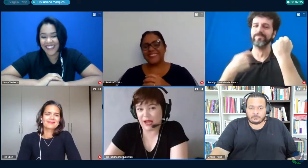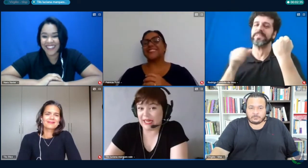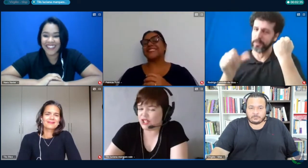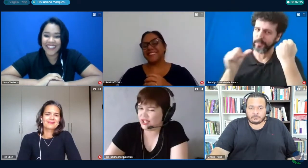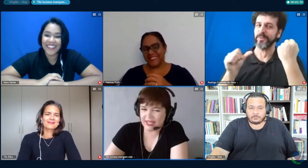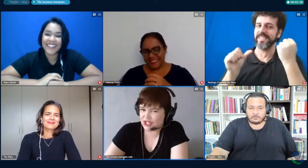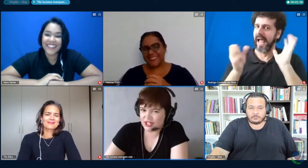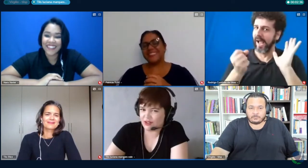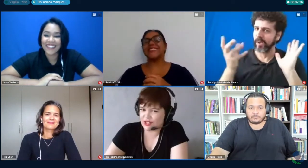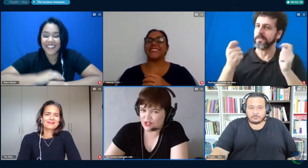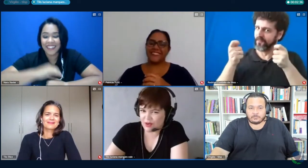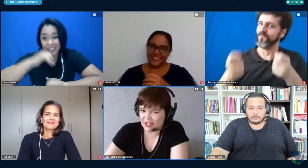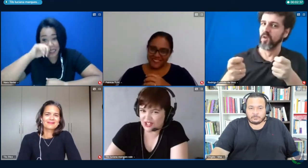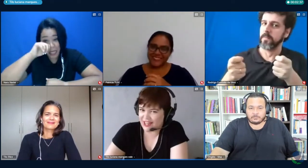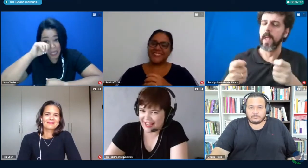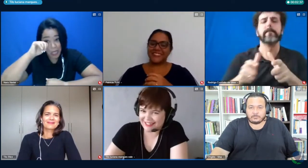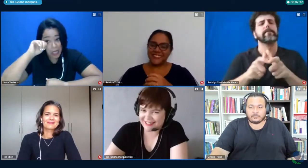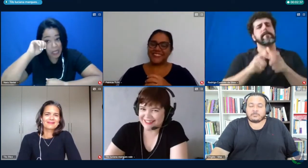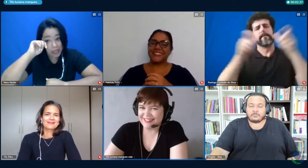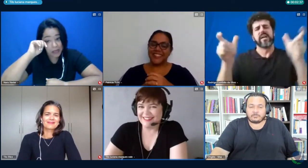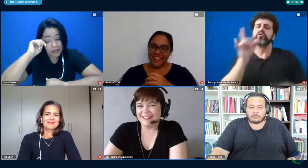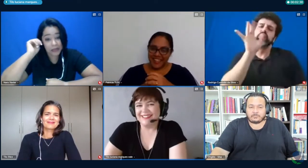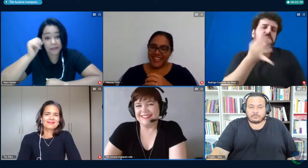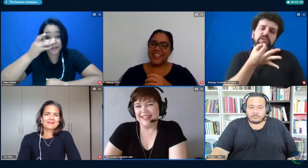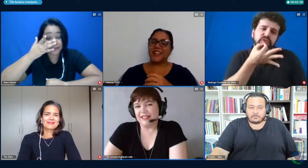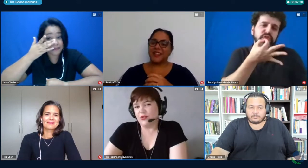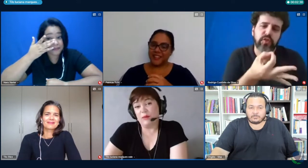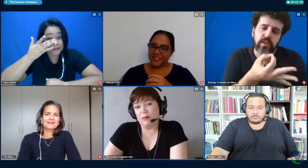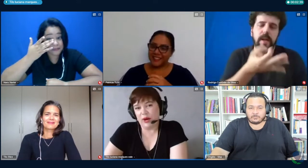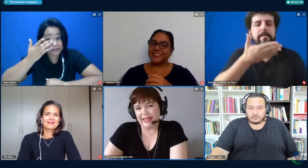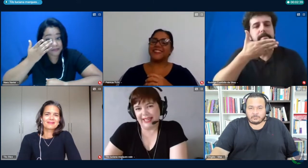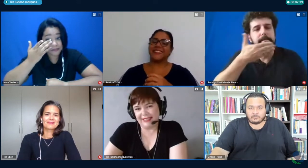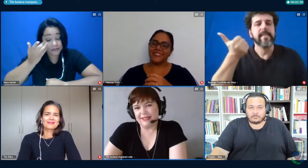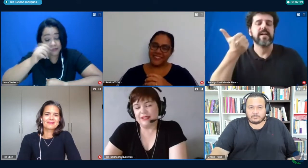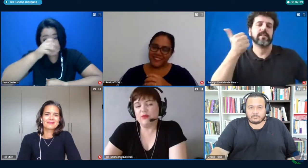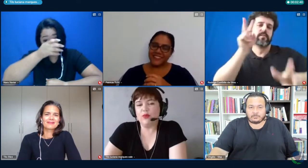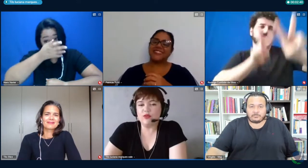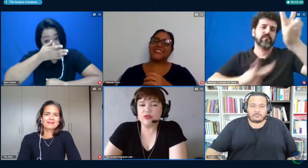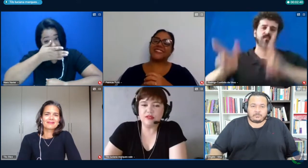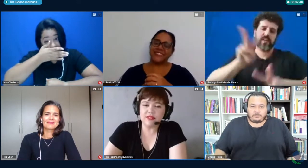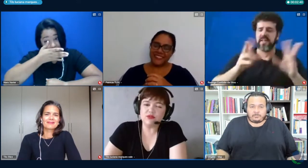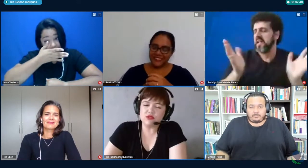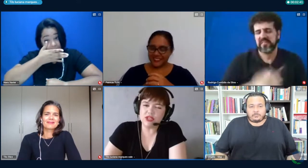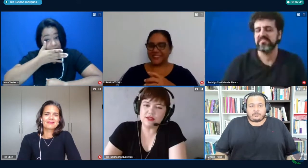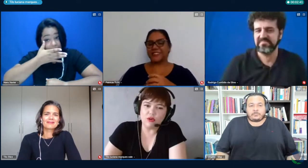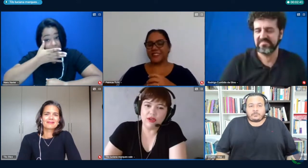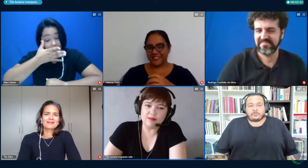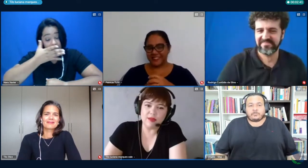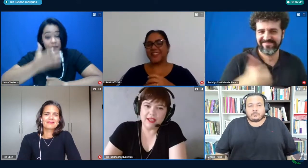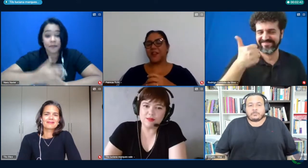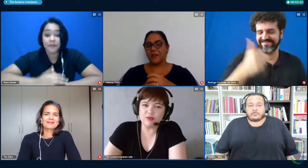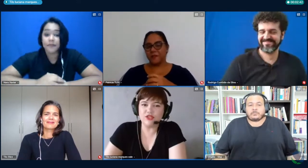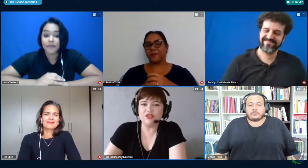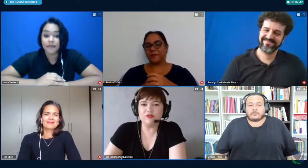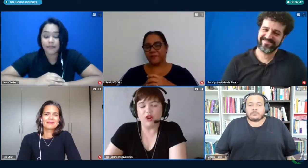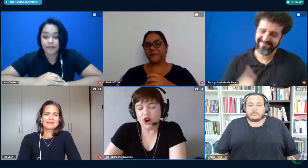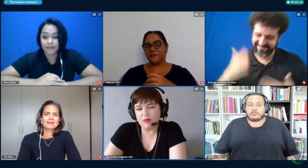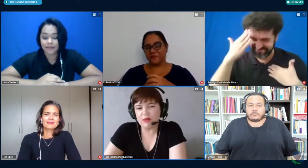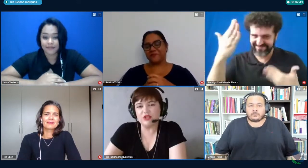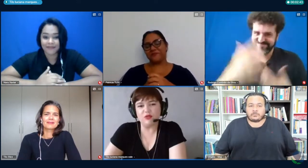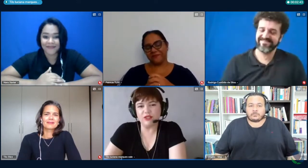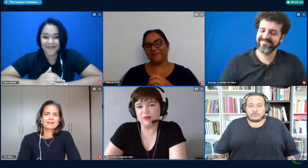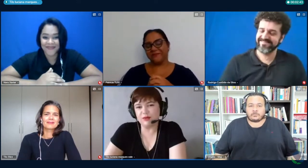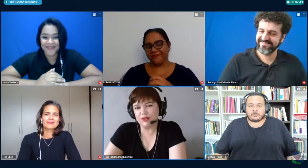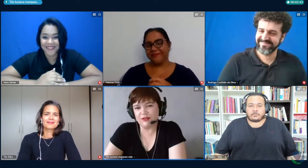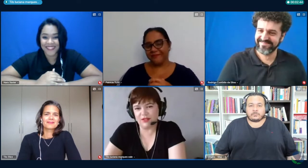por exemplo, garantir. Garantir não, a gente não garante nada, né? Não impõe nada. Então, os outros são sugestões mesmo, de